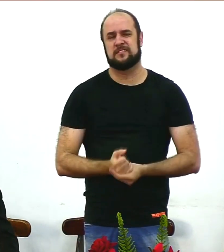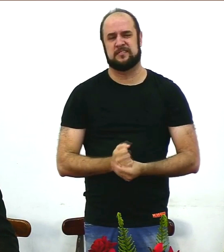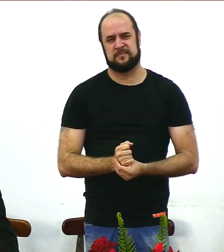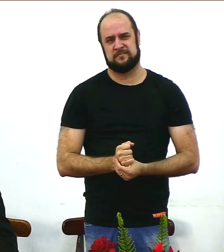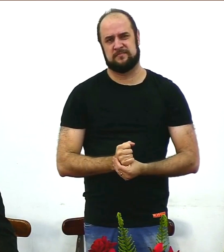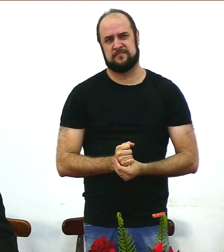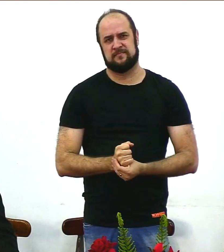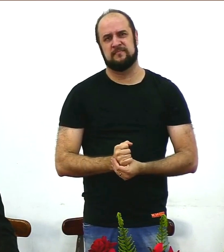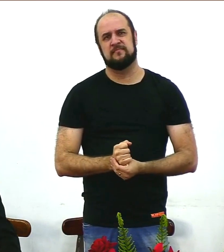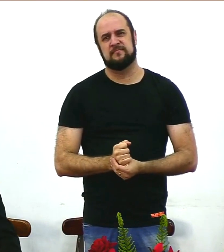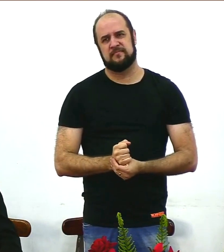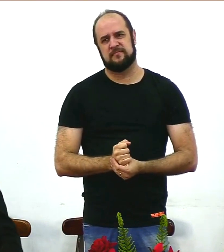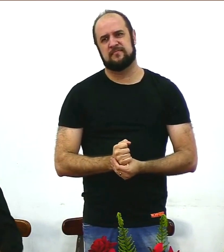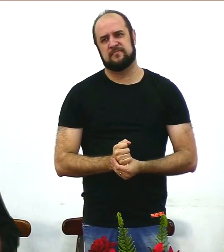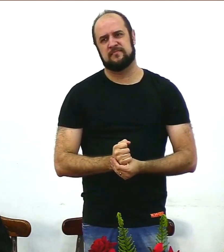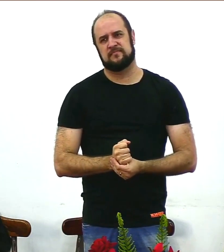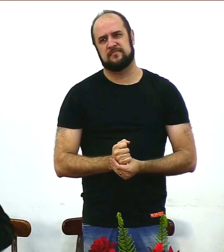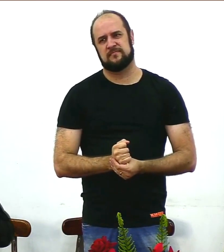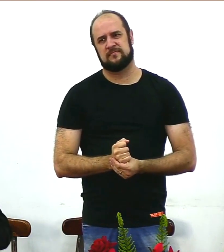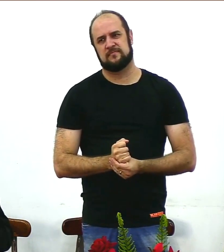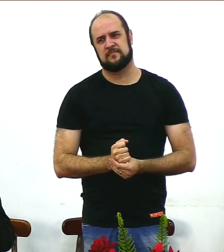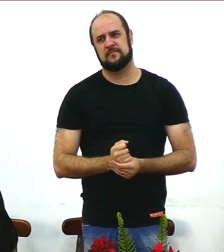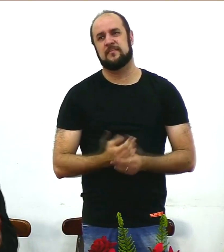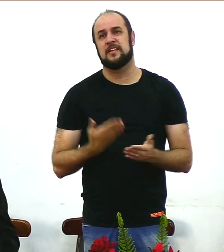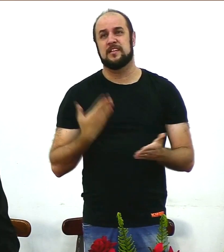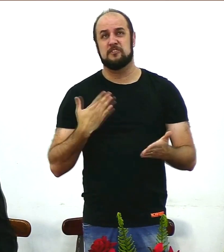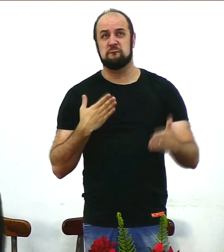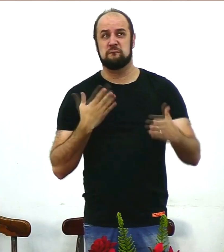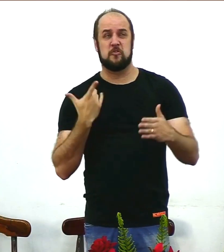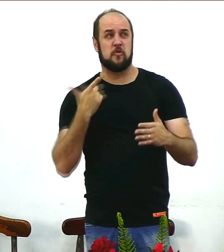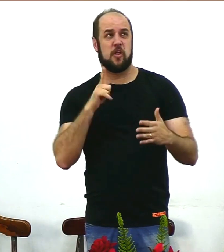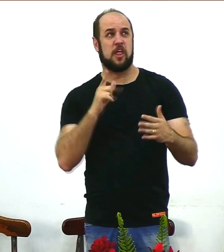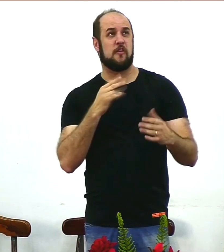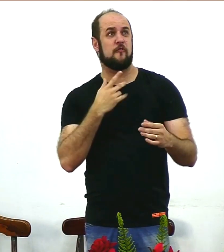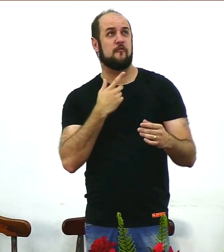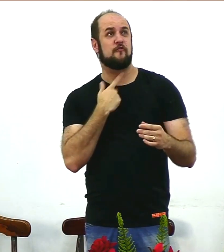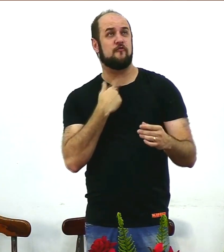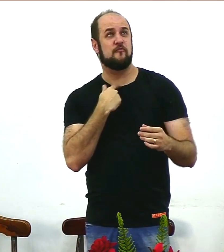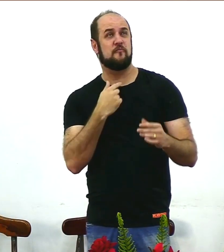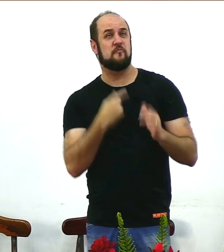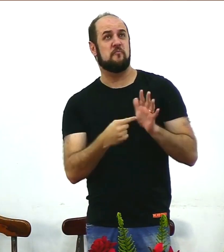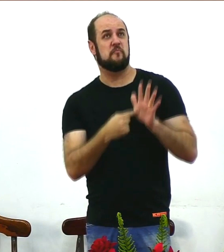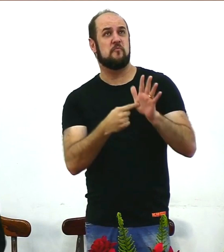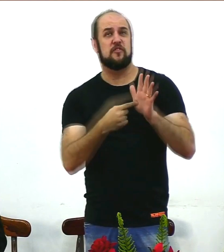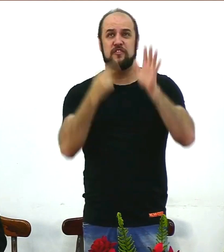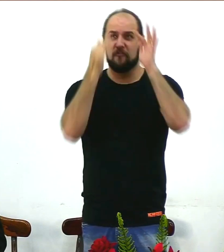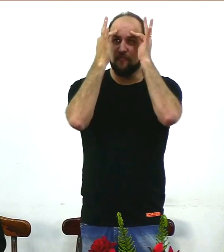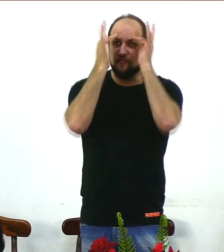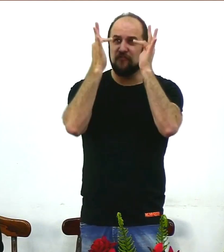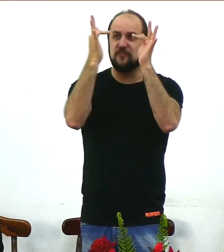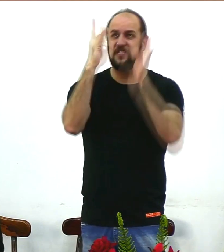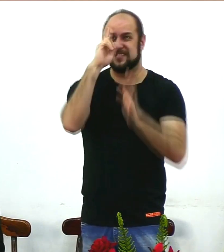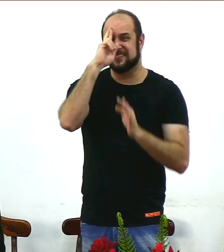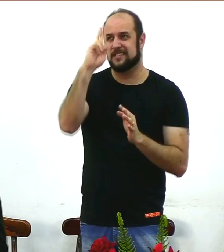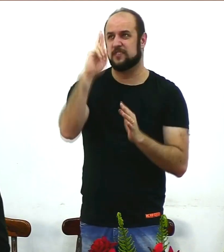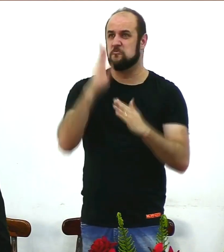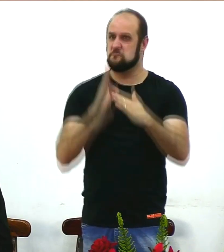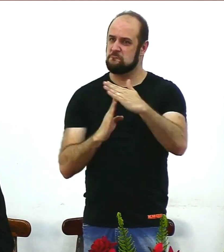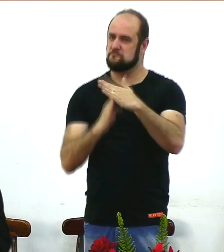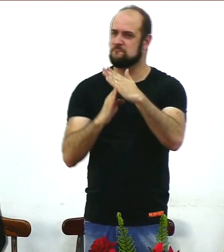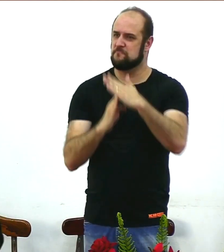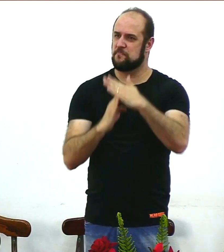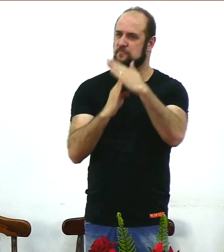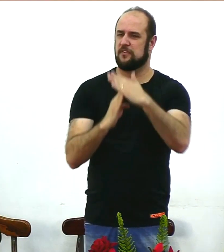perceber que eles amavam Jerusalém. Talvez a partir do versículo 4 até o